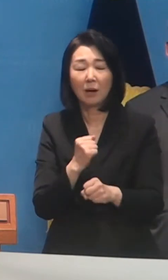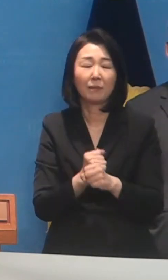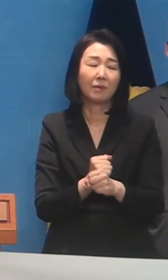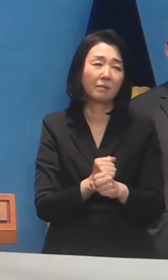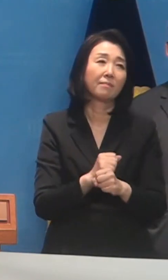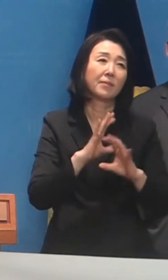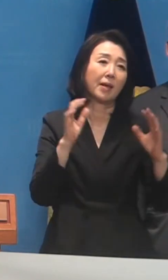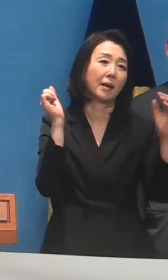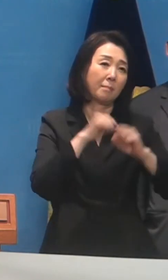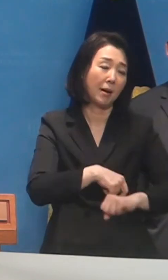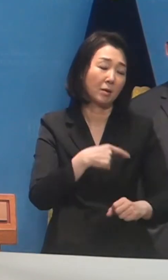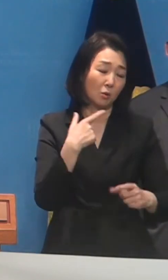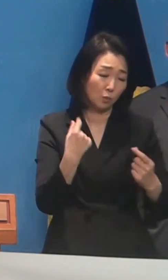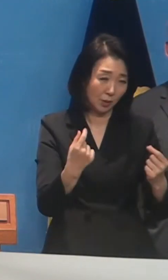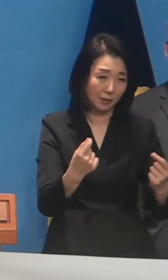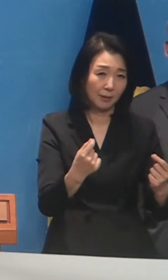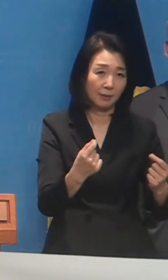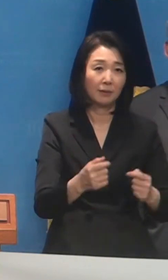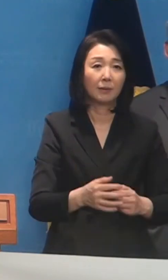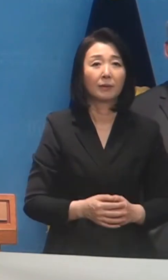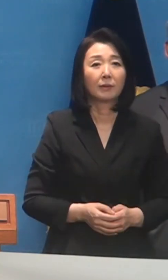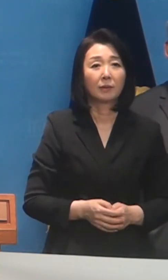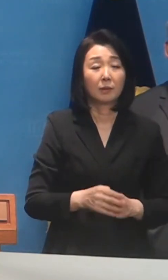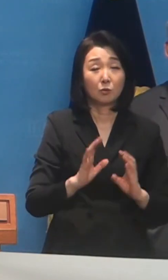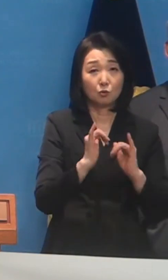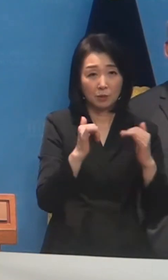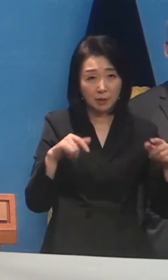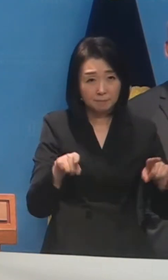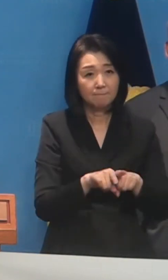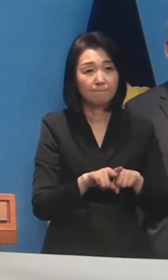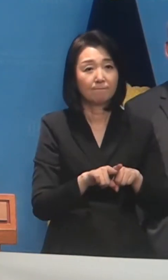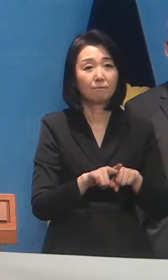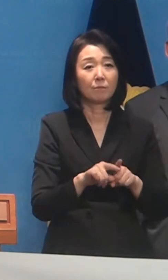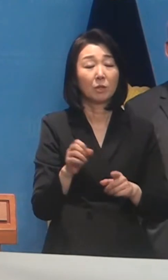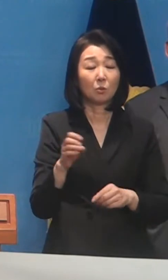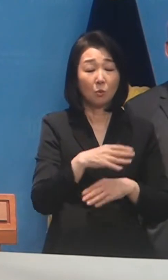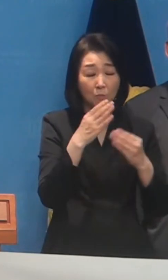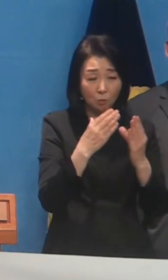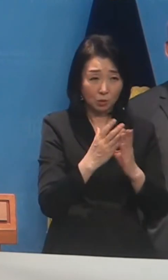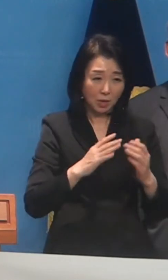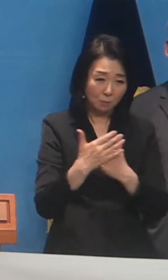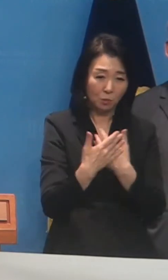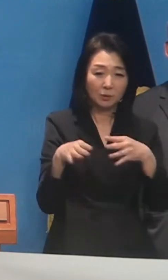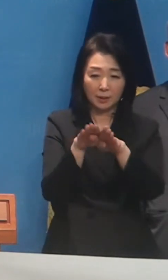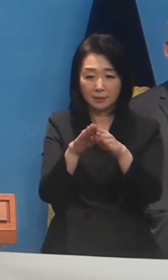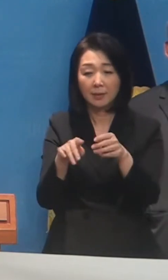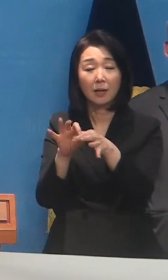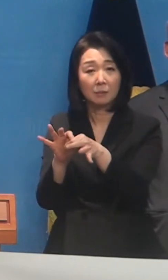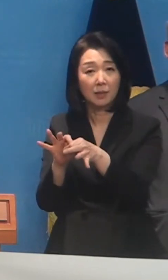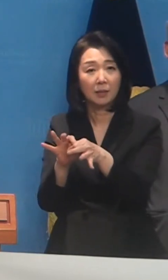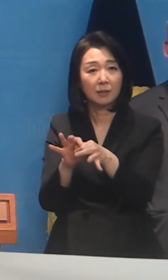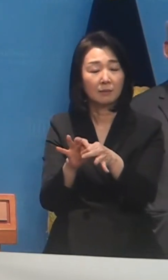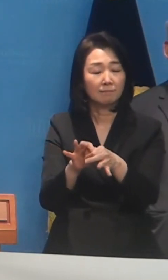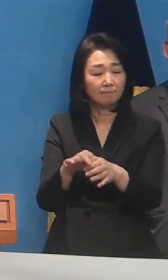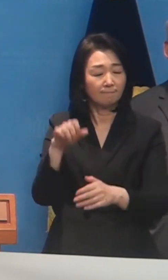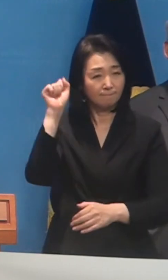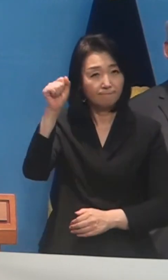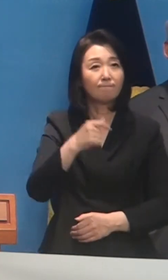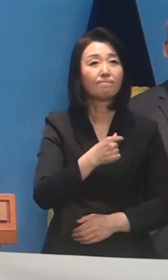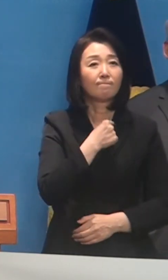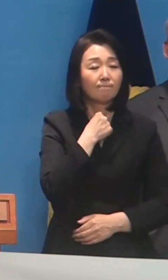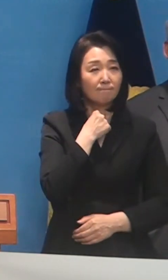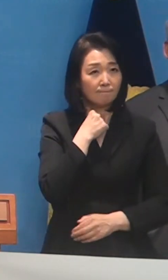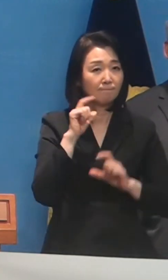망국적 행위를 깊이 인식하고 국민과 함께 그리고 모든 안보단체와 함께 강력히 투쟁할